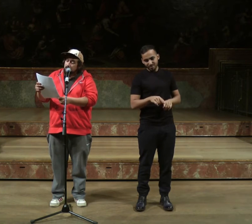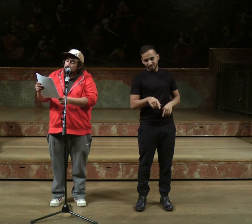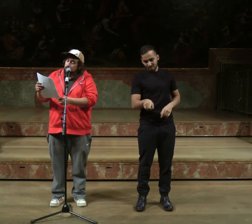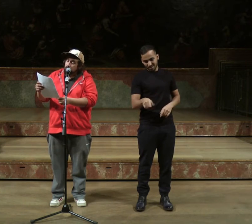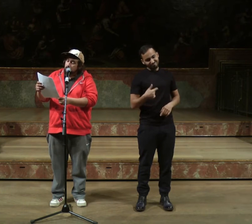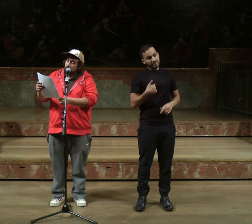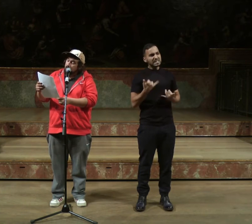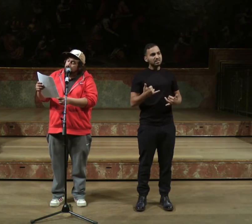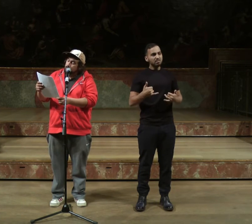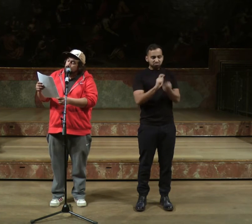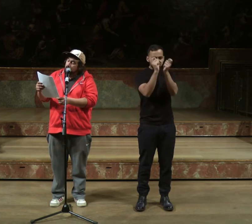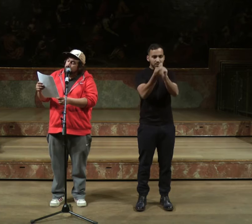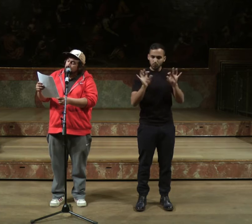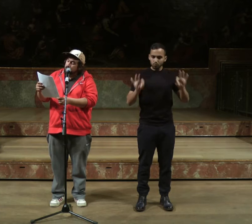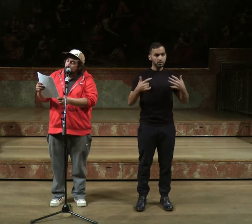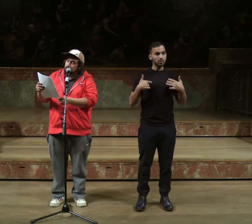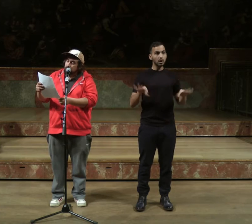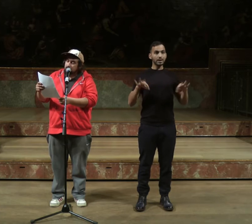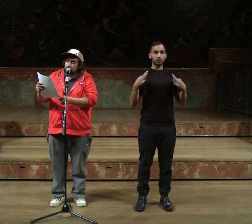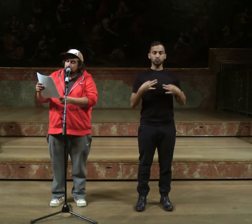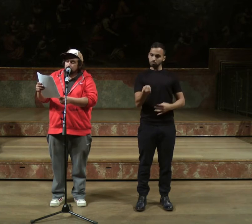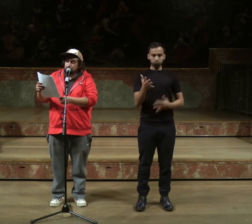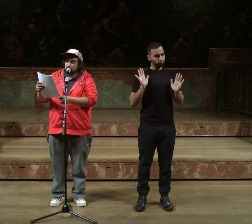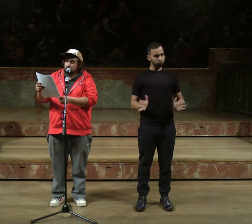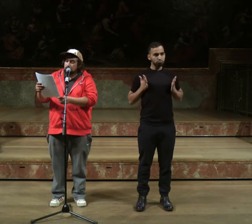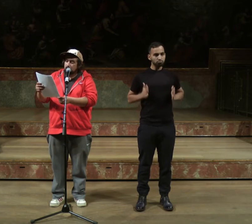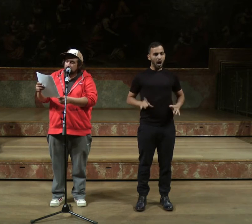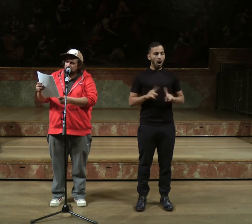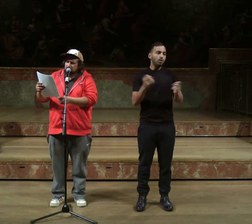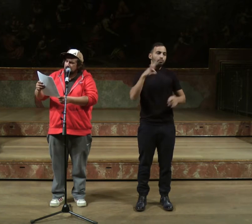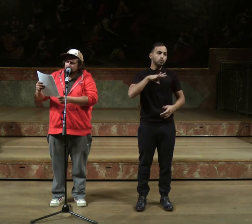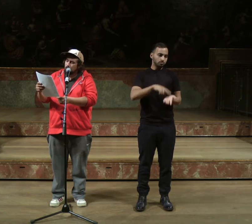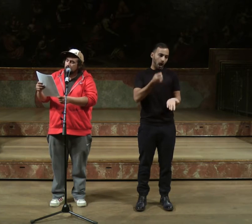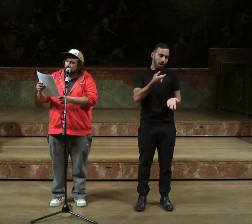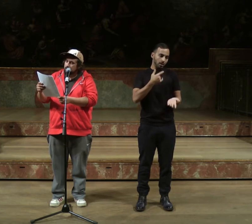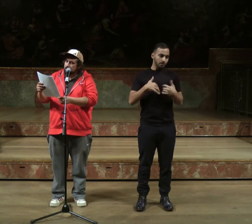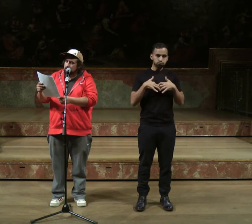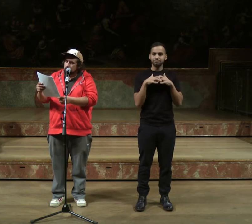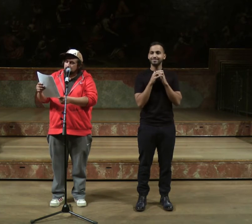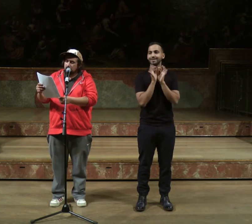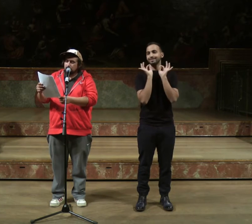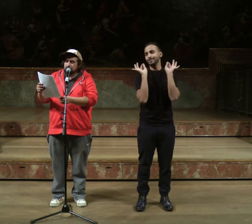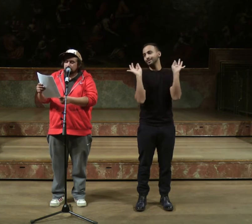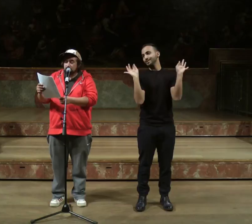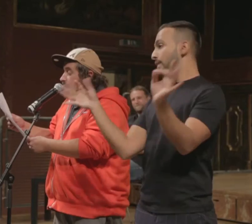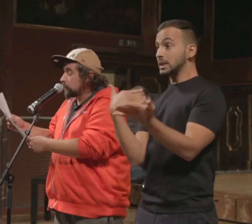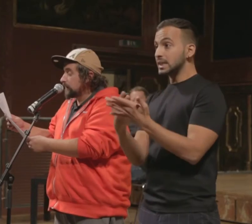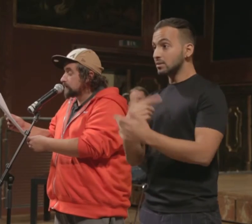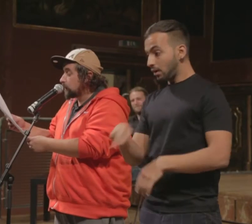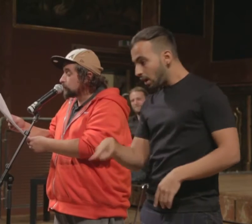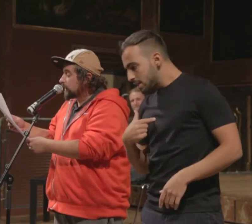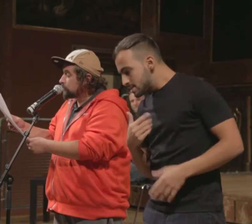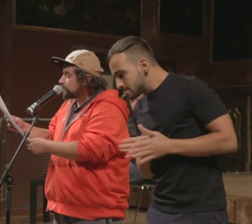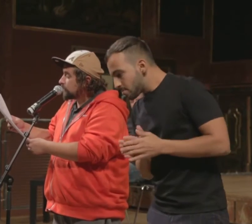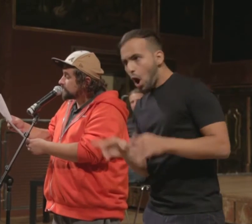geht es mir jetzt gut. Dank einer gesunden Lebenseinstellung und der Wirksamkeit von Psychopharmaka geht es mir hervorragend. Daher wollte ich Senat